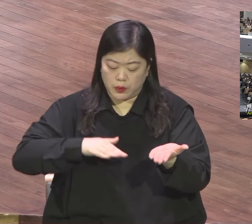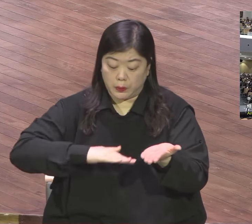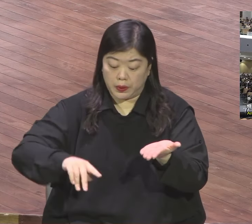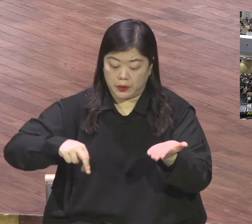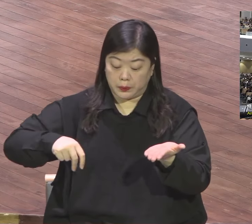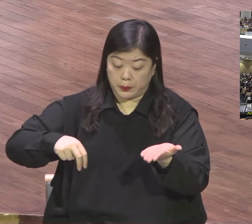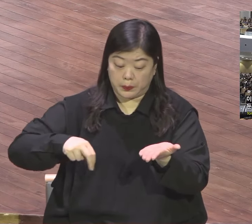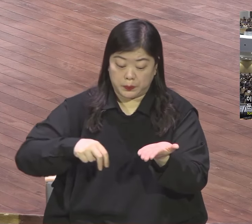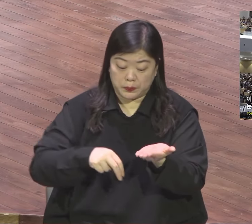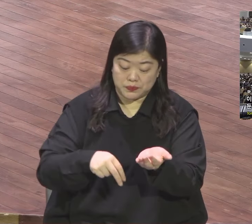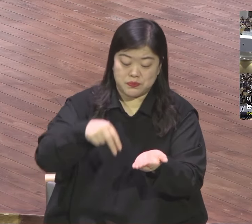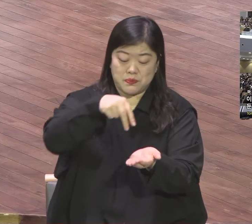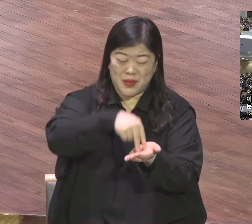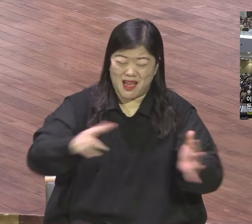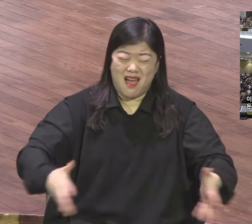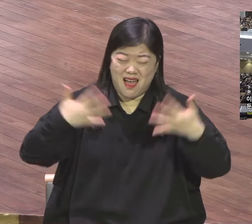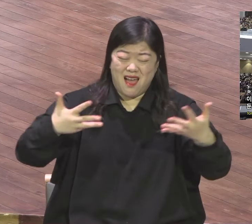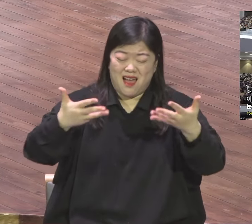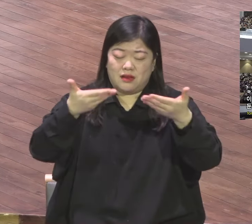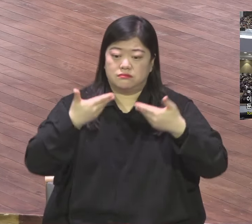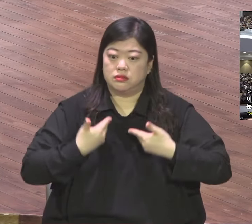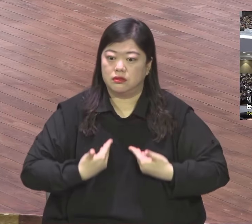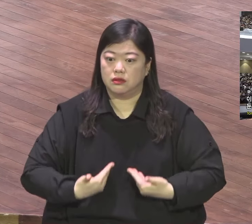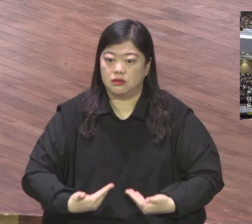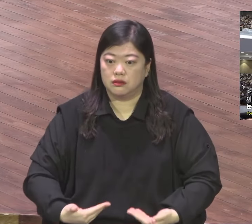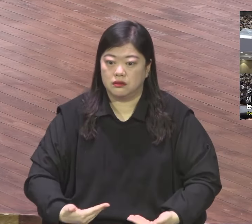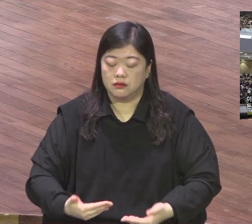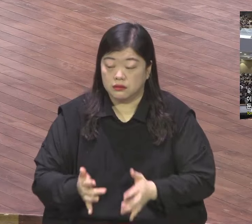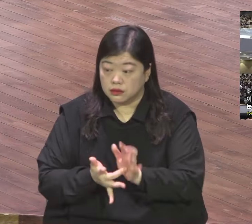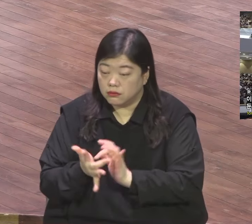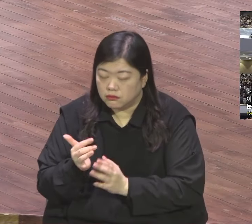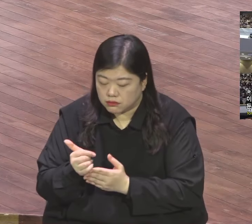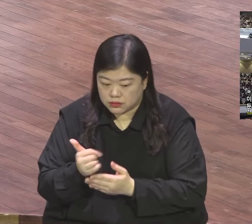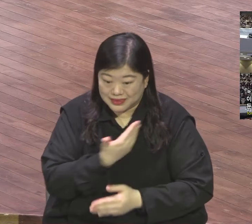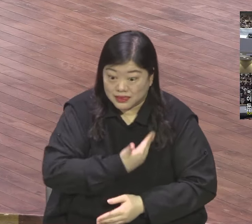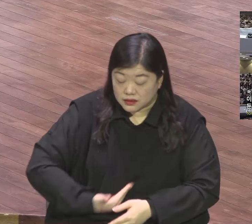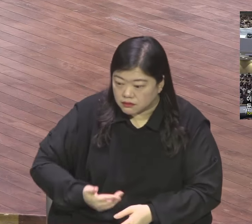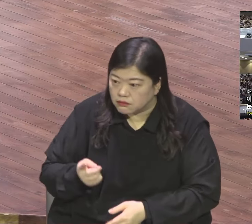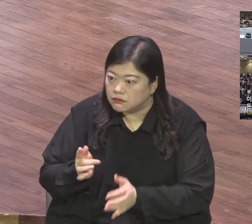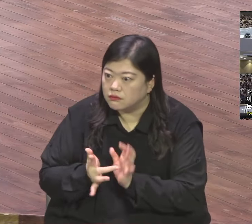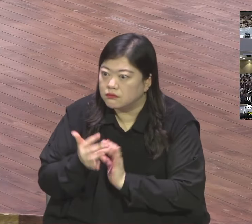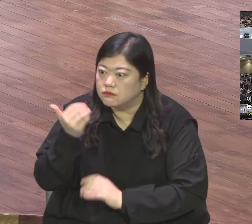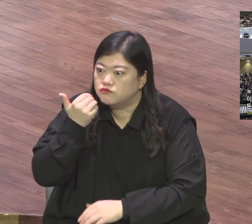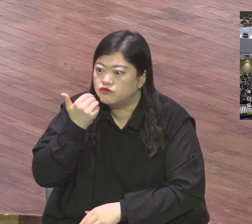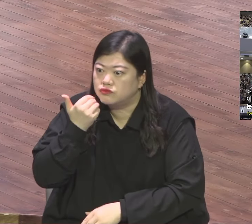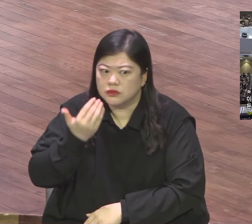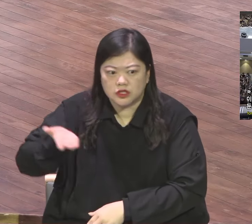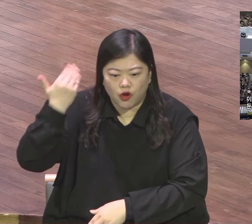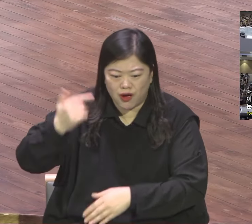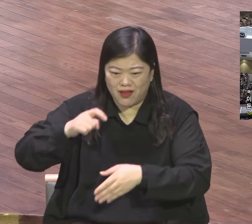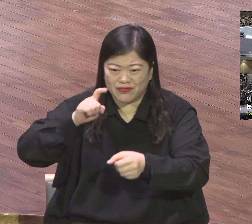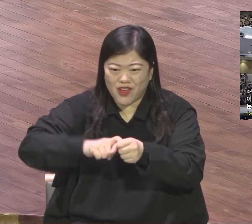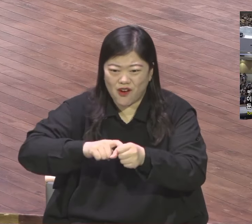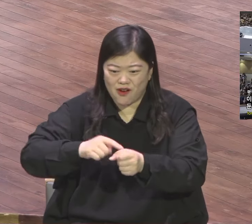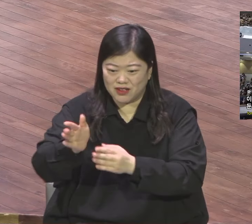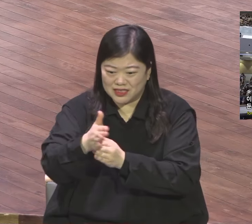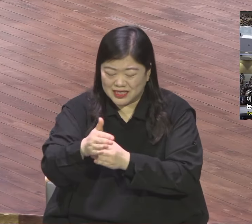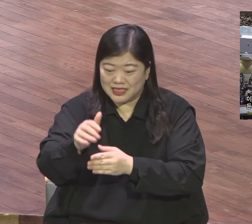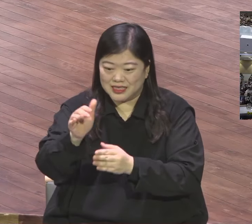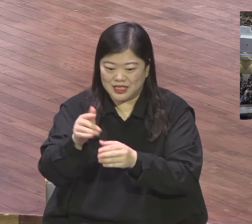제자들이 마음이 심히 놀라니 이는 그들이 그 떡 대시던 일을 깨닫지 못하고 도리어 그 마음이